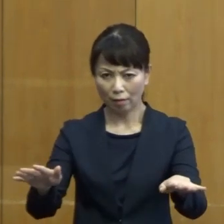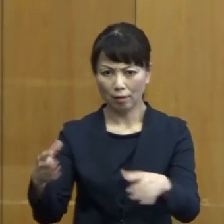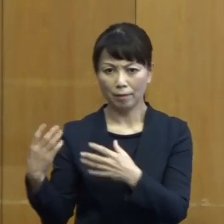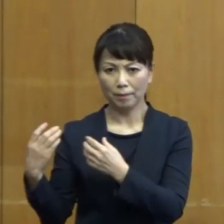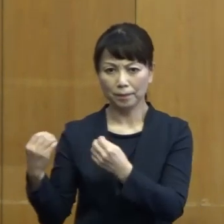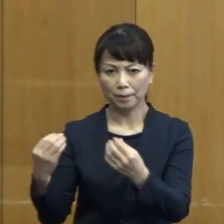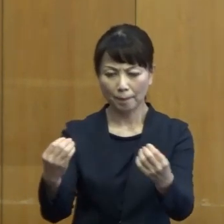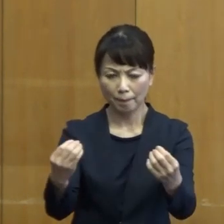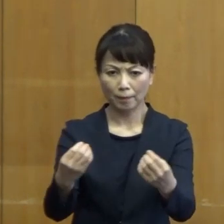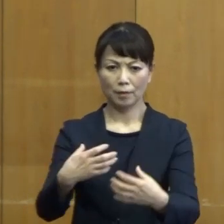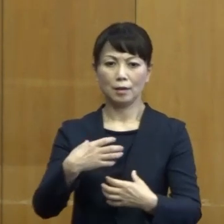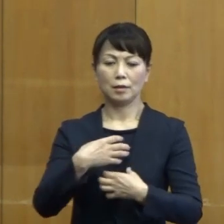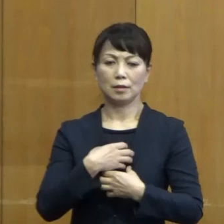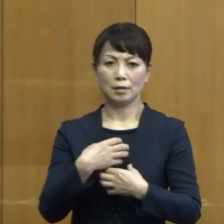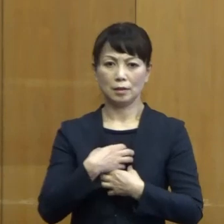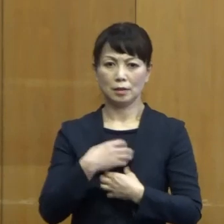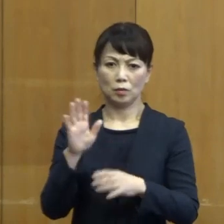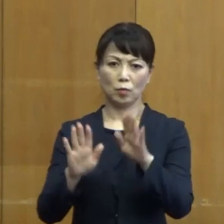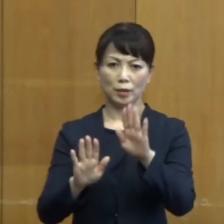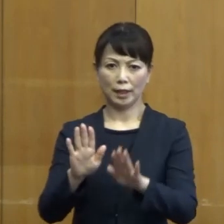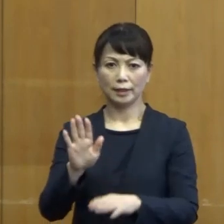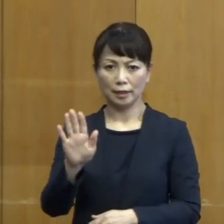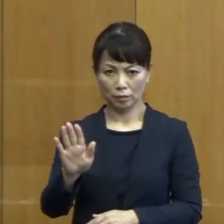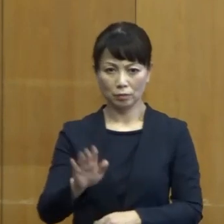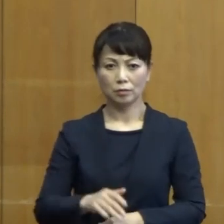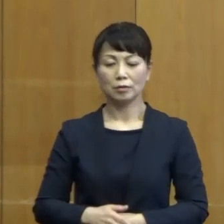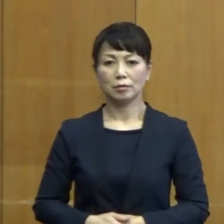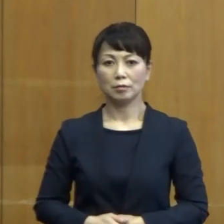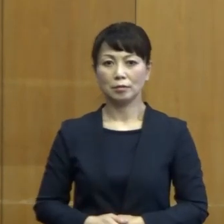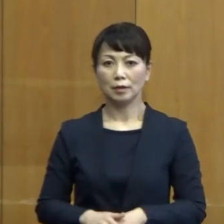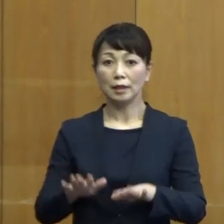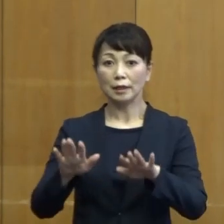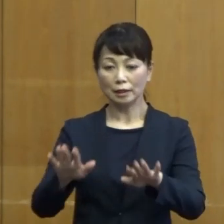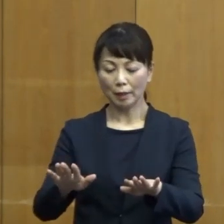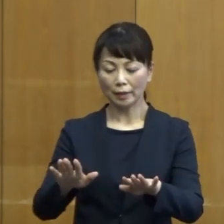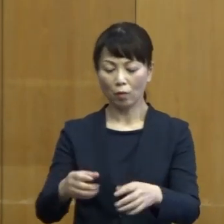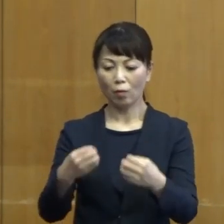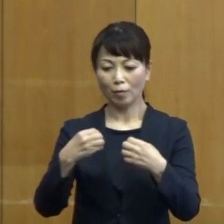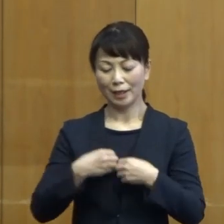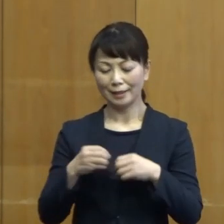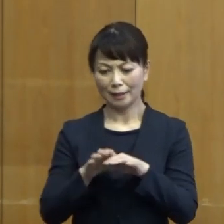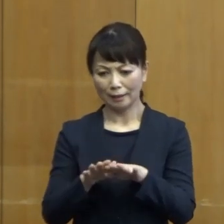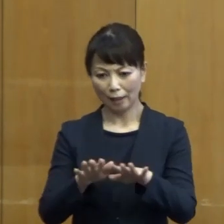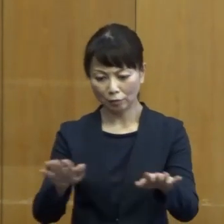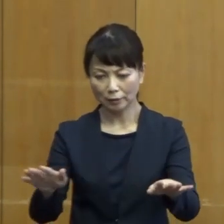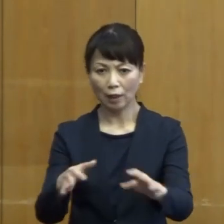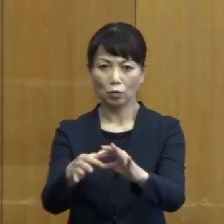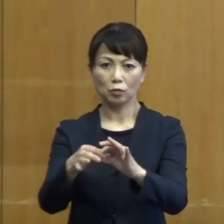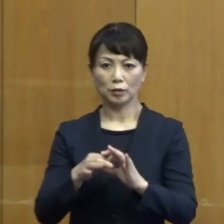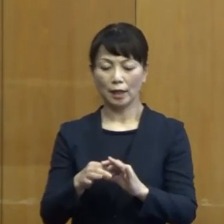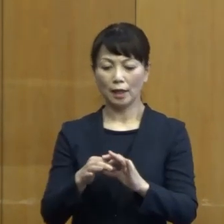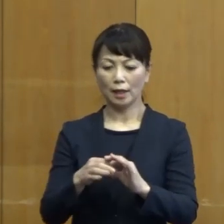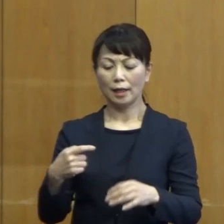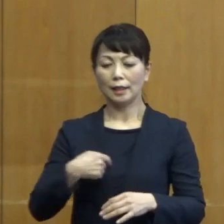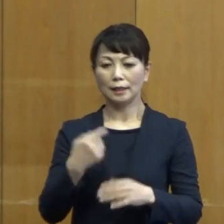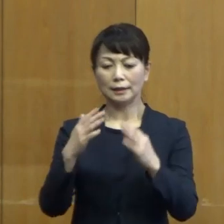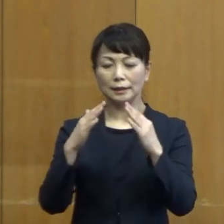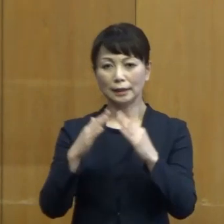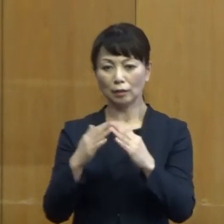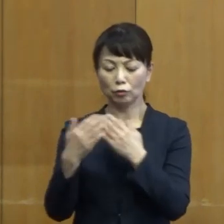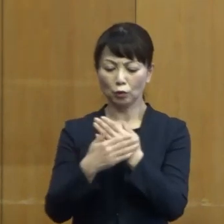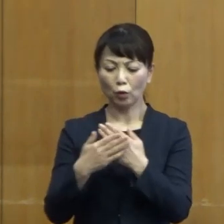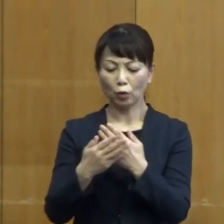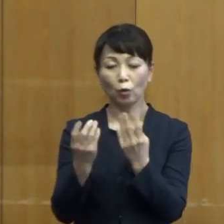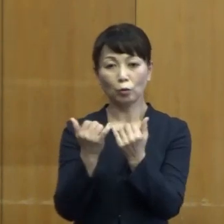な状況に変わりはありません。現在の感染拡大を受け、自宅療養者数